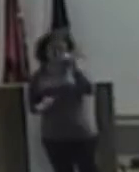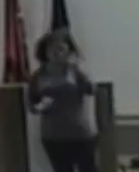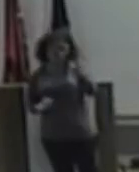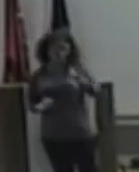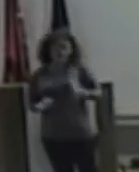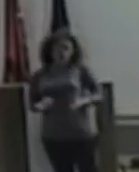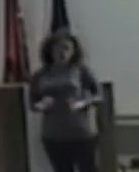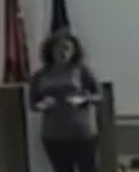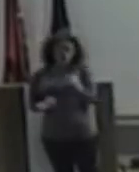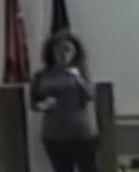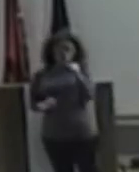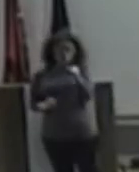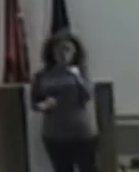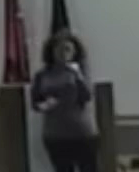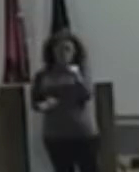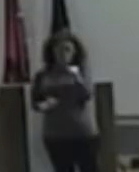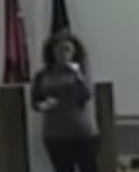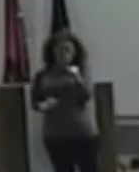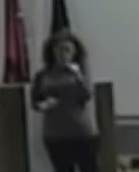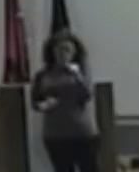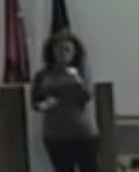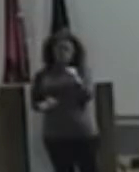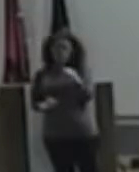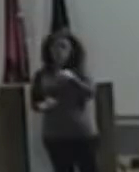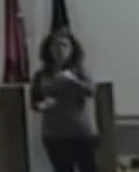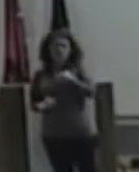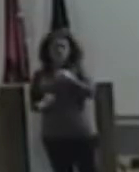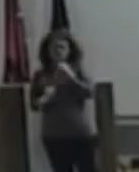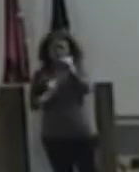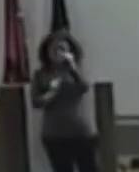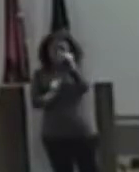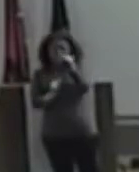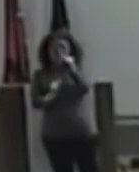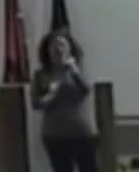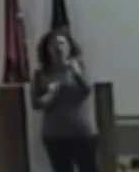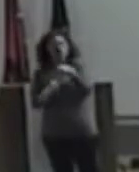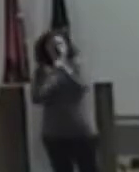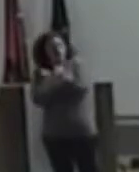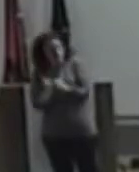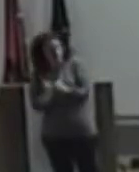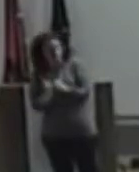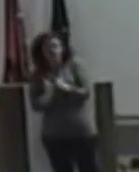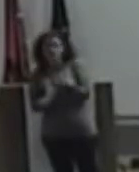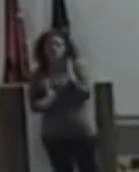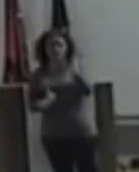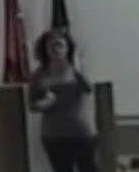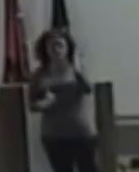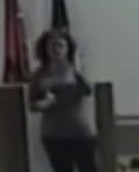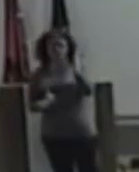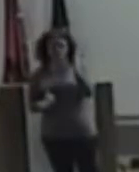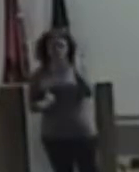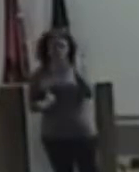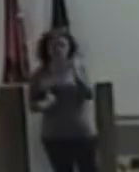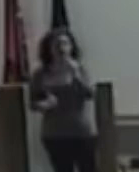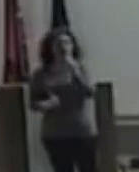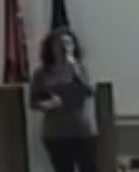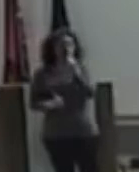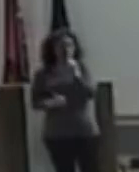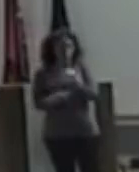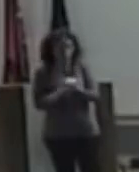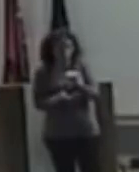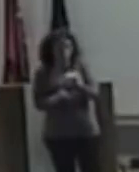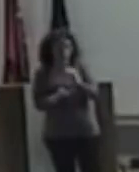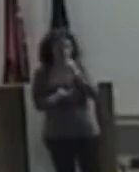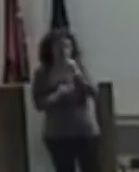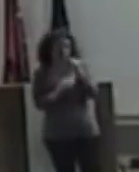muy pequeñitas o incrementos muy pequeños y no podemos hacerlo, pues esto de una forma o de otra va a repercutir en que la alimentación va a ser diferente,